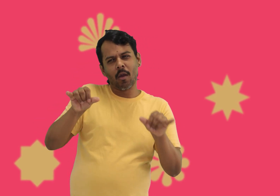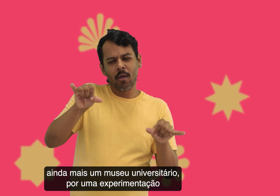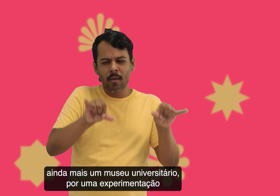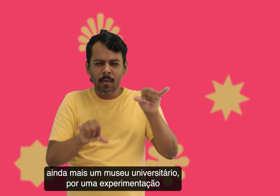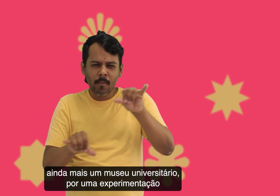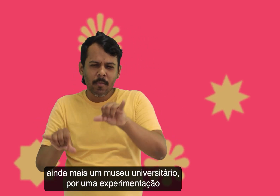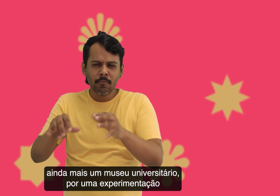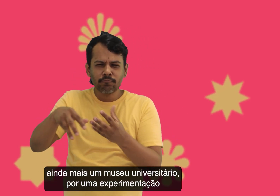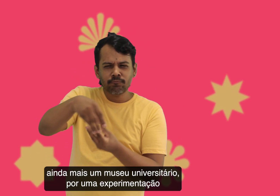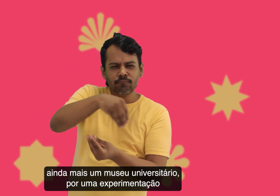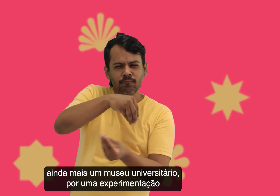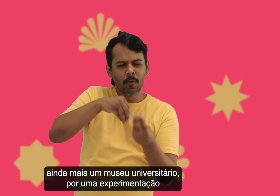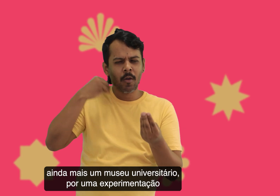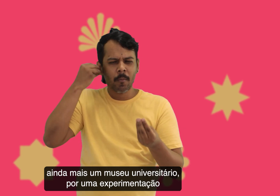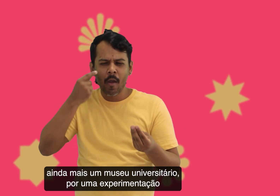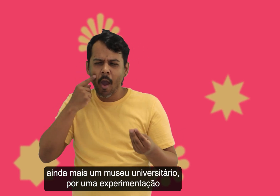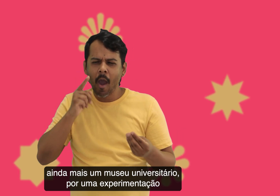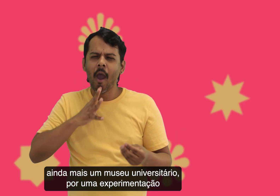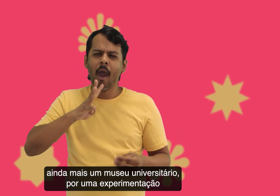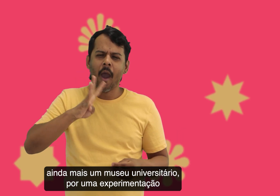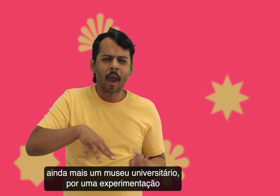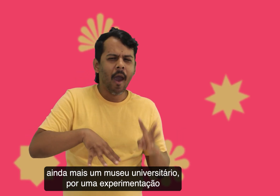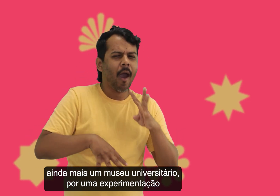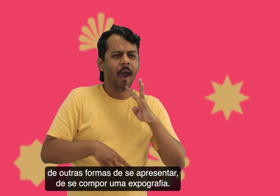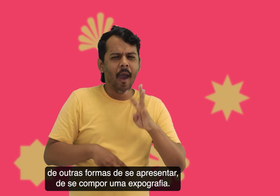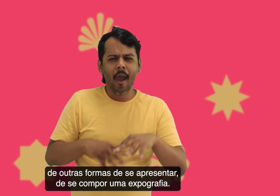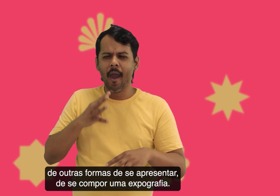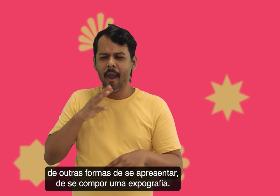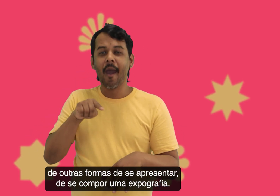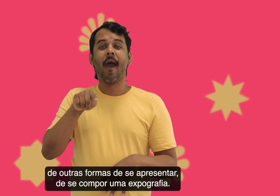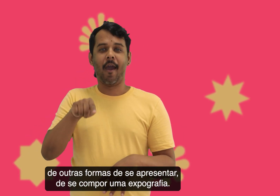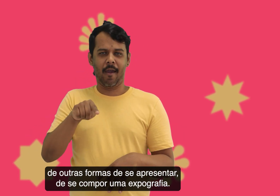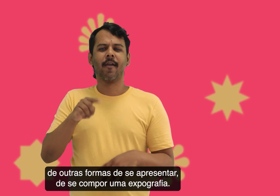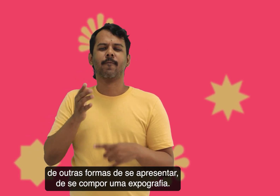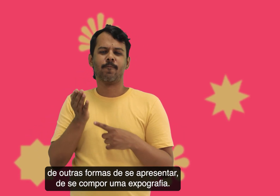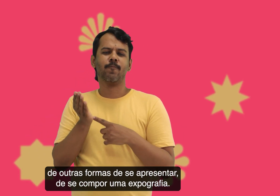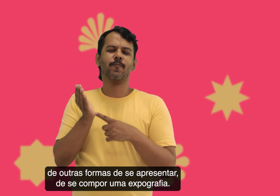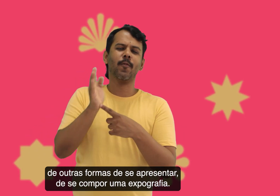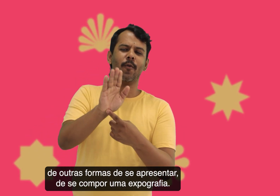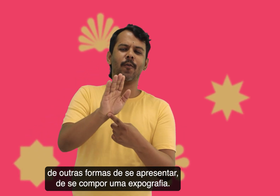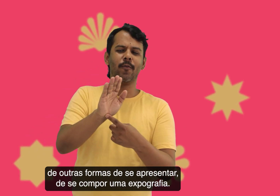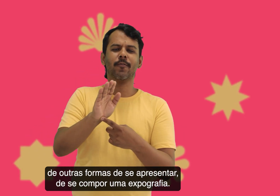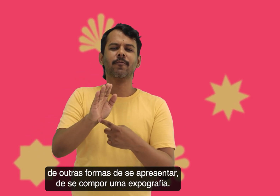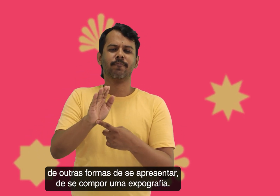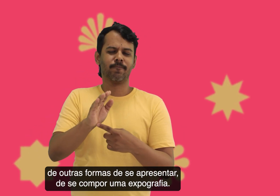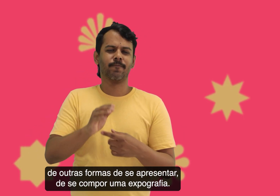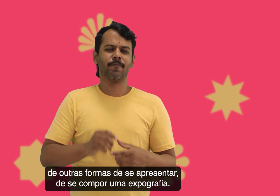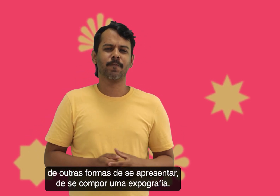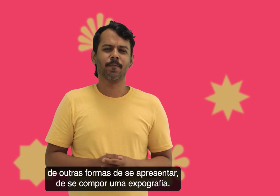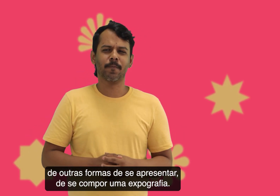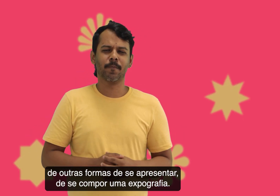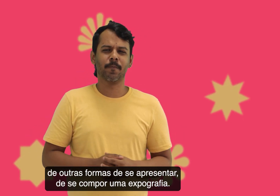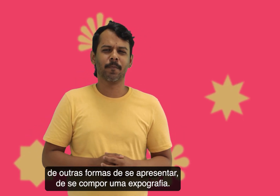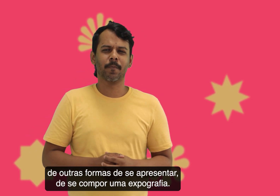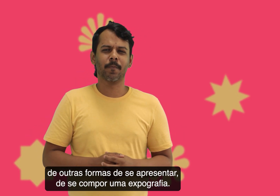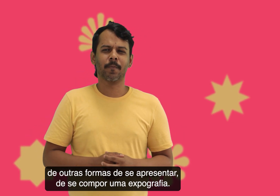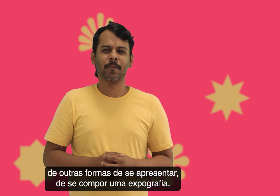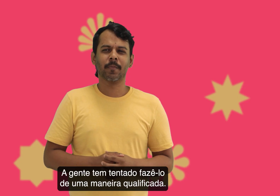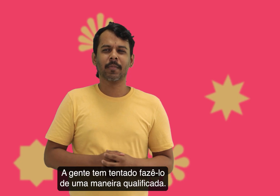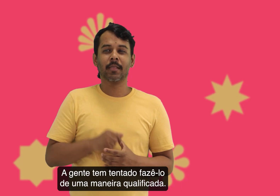mesmo, ainda mais um museu universitário, para uma experimentação de outras formas de se apresentar, de se compor uma expografia. A